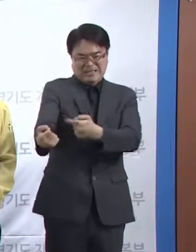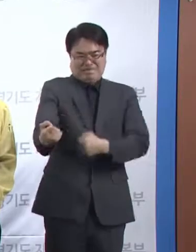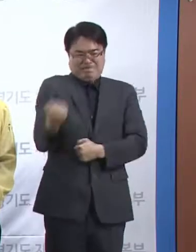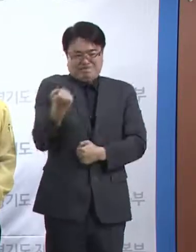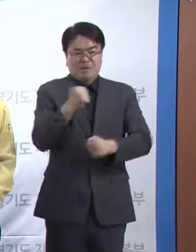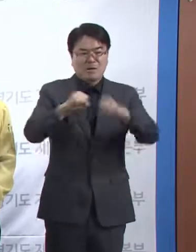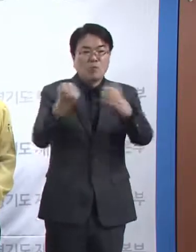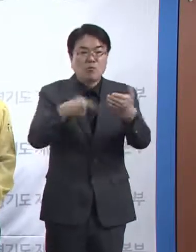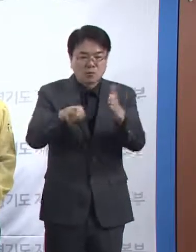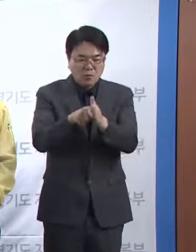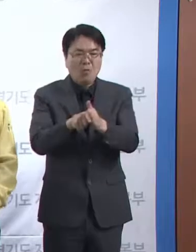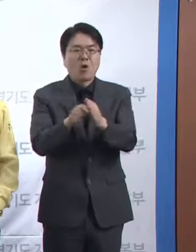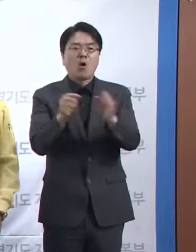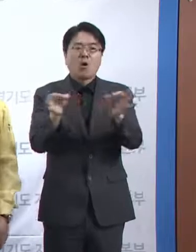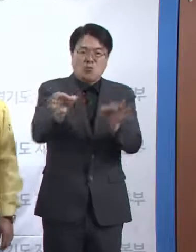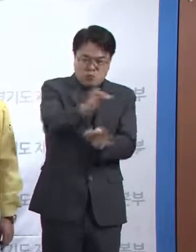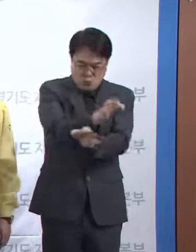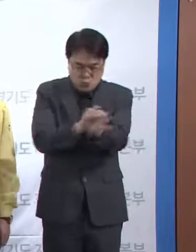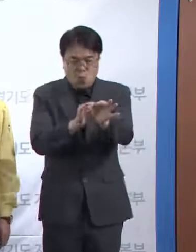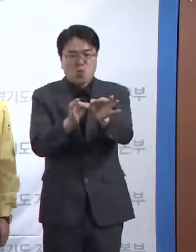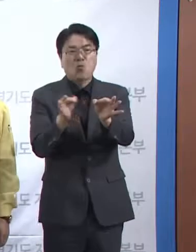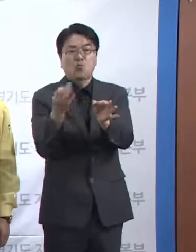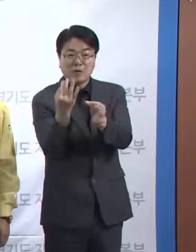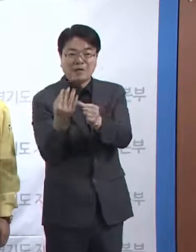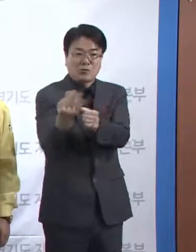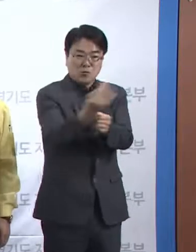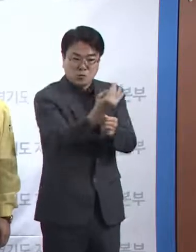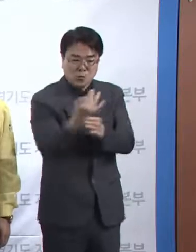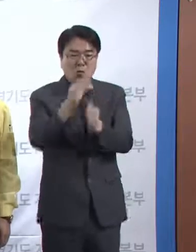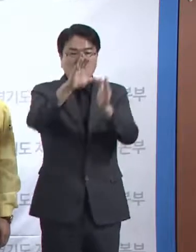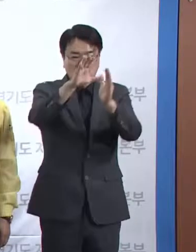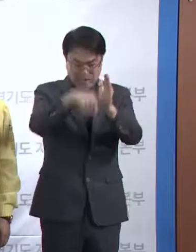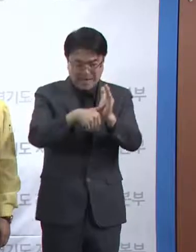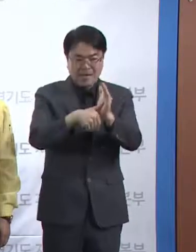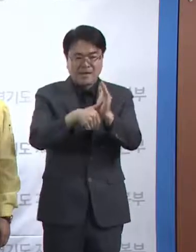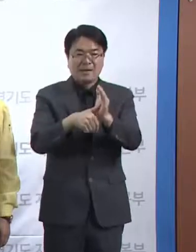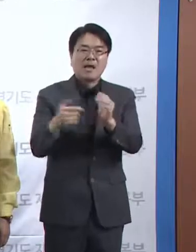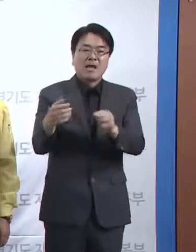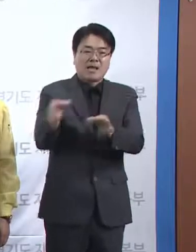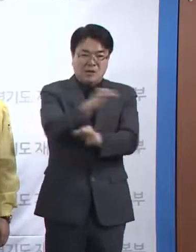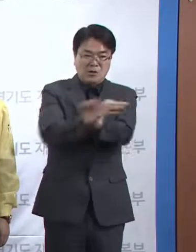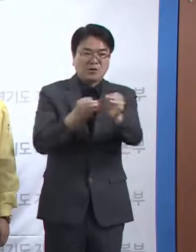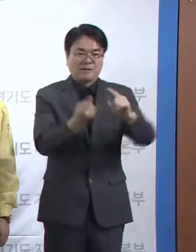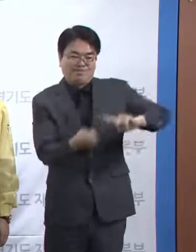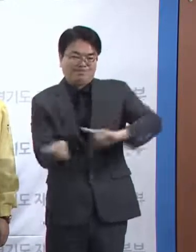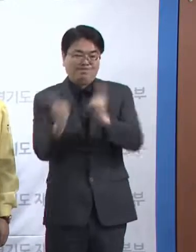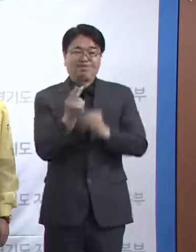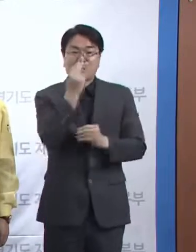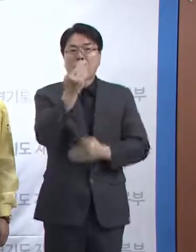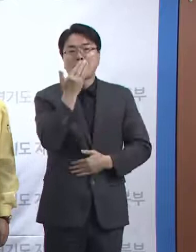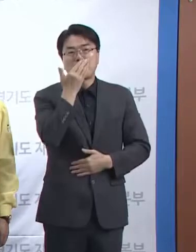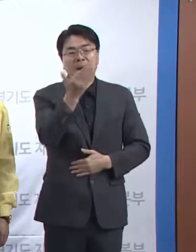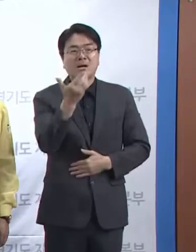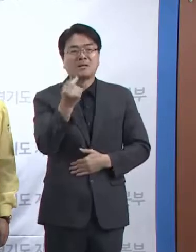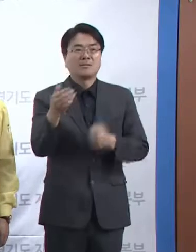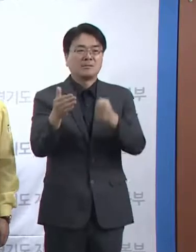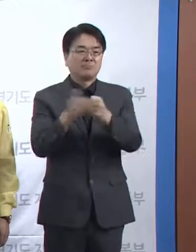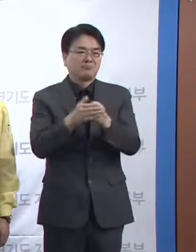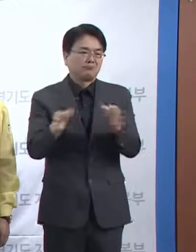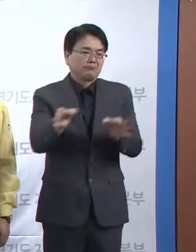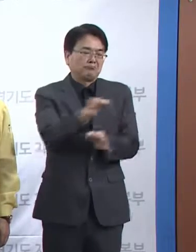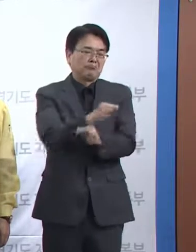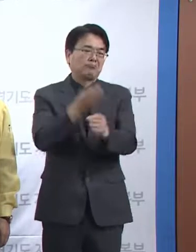통한 유통되는 돈이 혈액처럼 지역경제 곳곳을 순환하여 활력을 부여해야 합니다. 끊어진